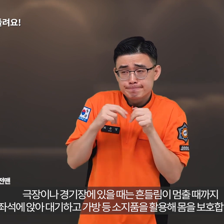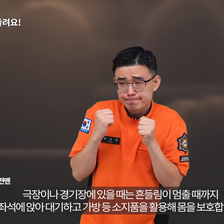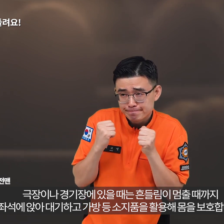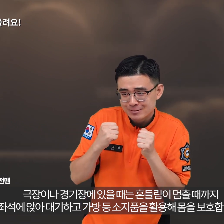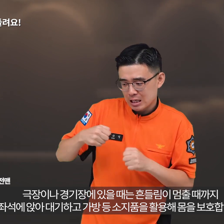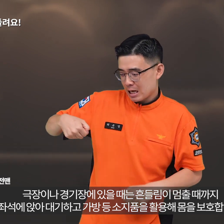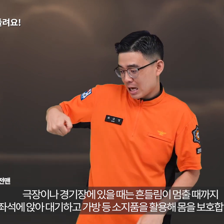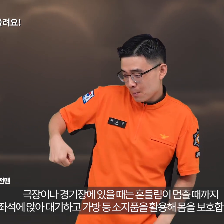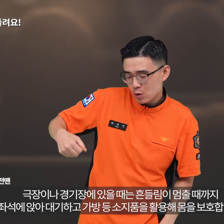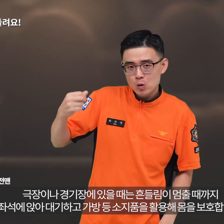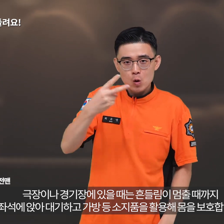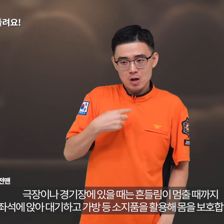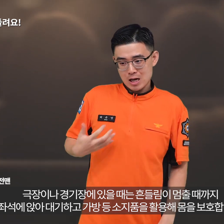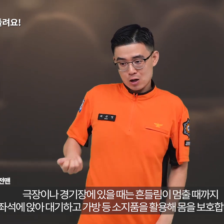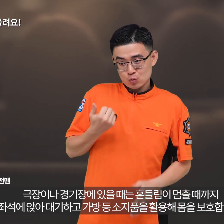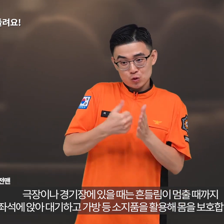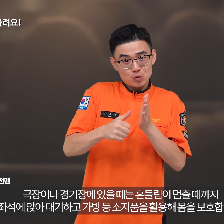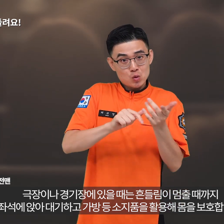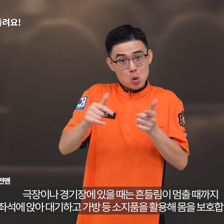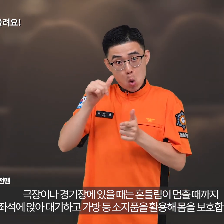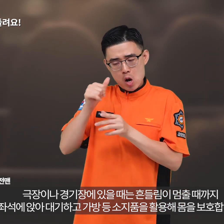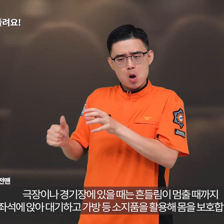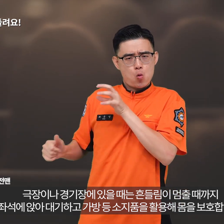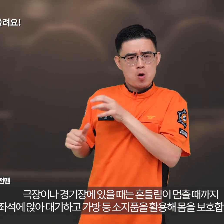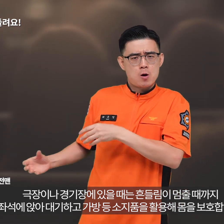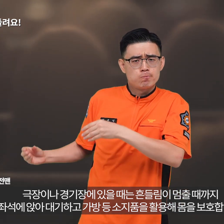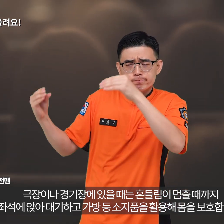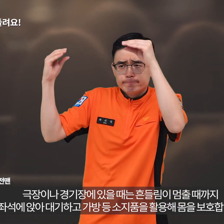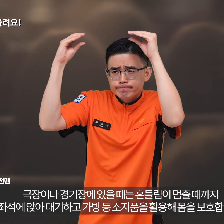가방 등 소지품을 활용해 몸을 보호합니다.